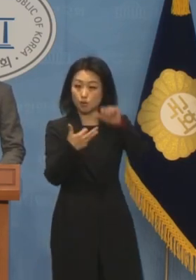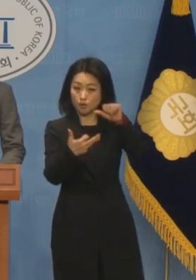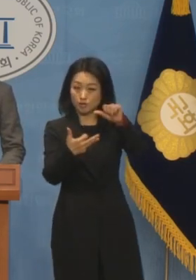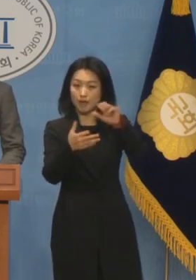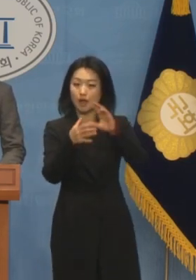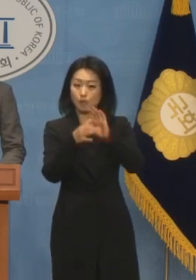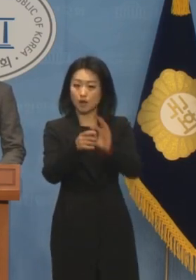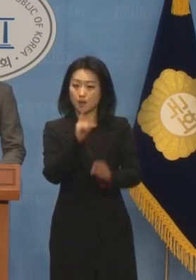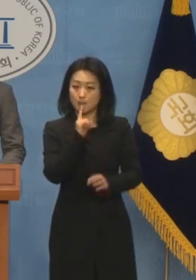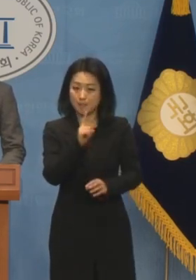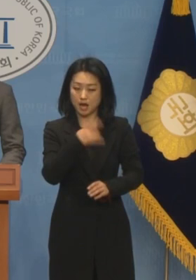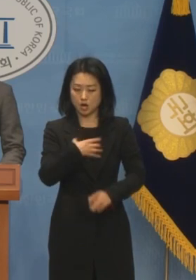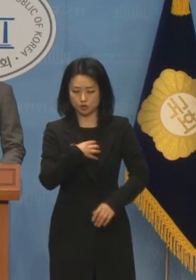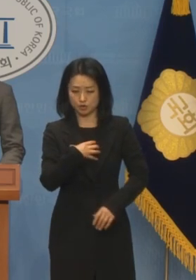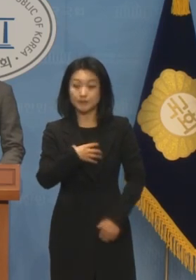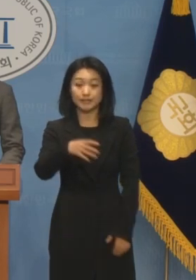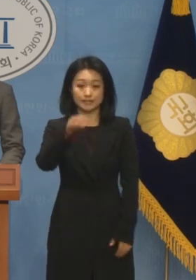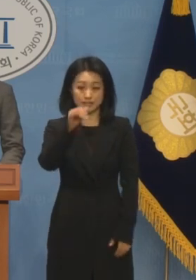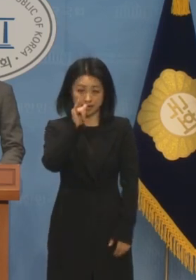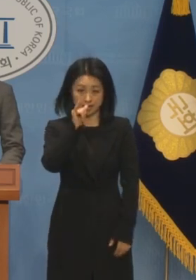발언 우려스럽다.